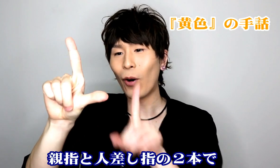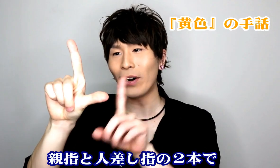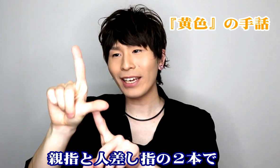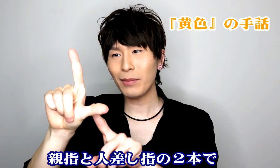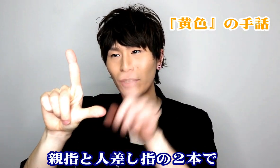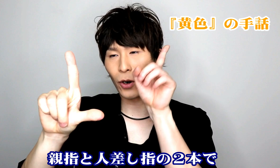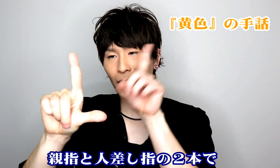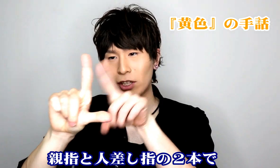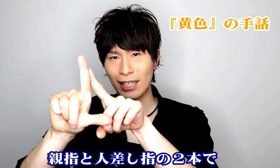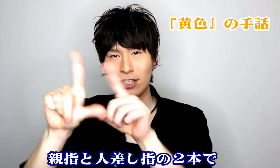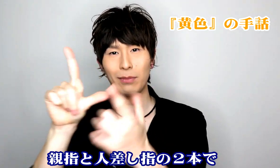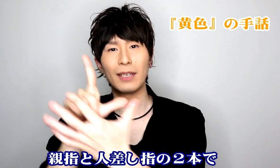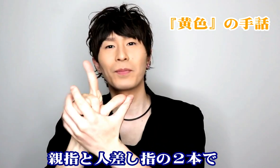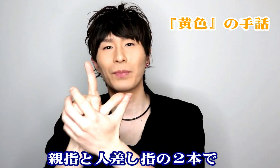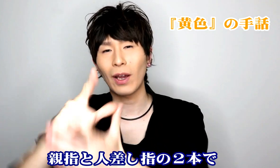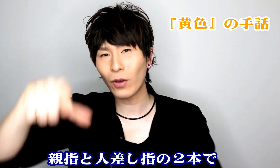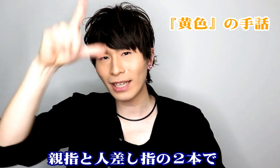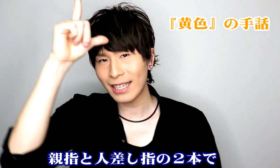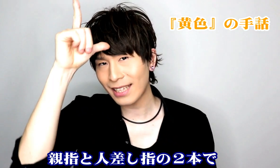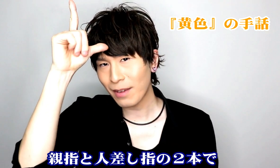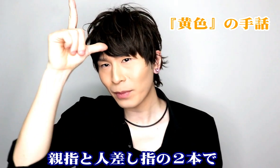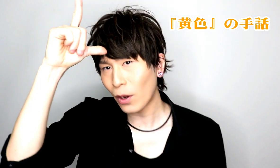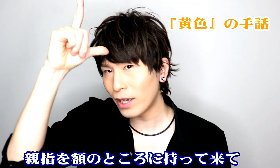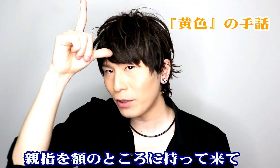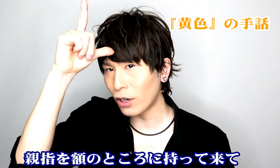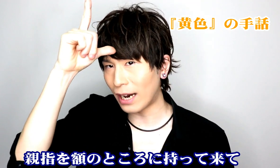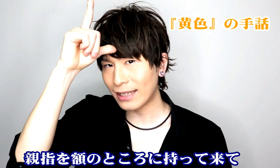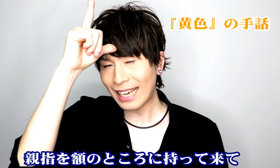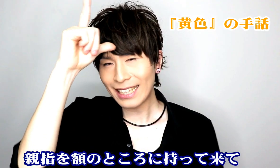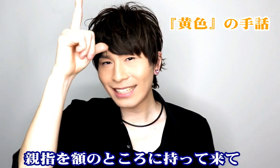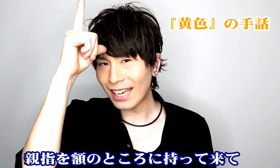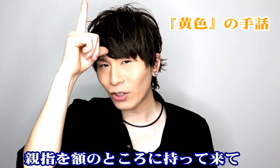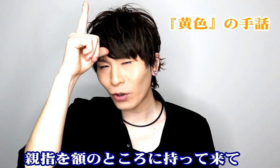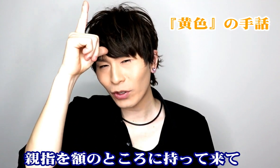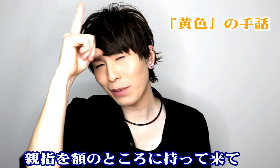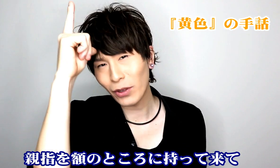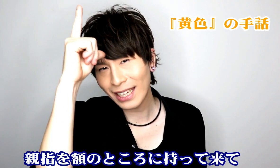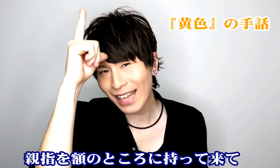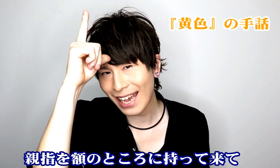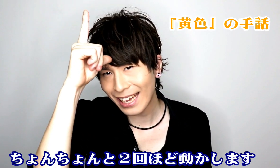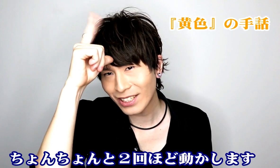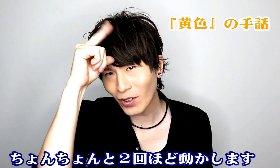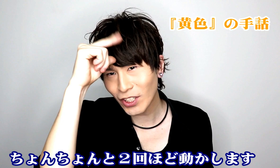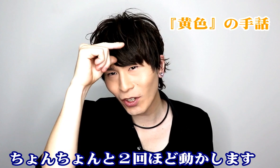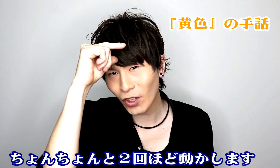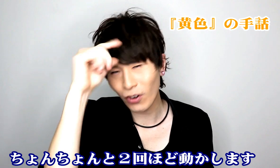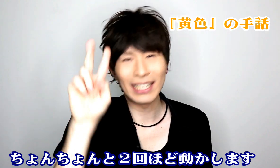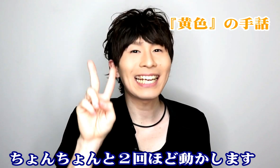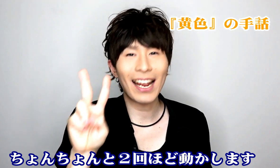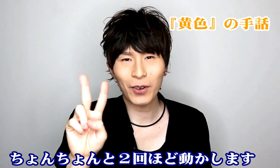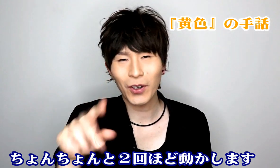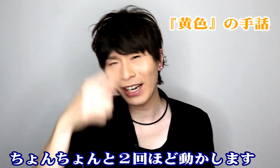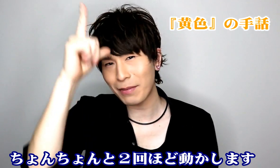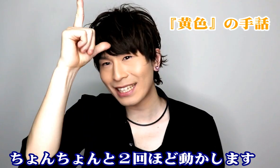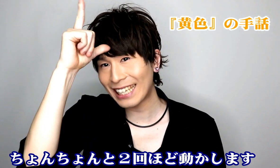色、親指と人差し指、日本でですね、親指を額のところに持ってきてちょんちょんと2回ほどやります。黄